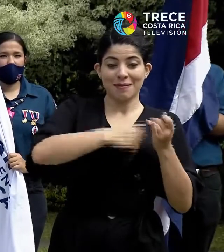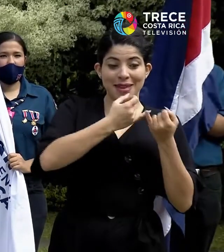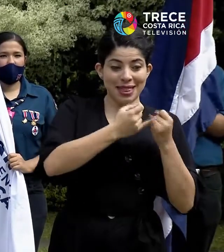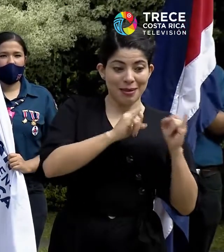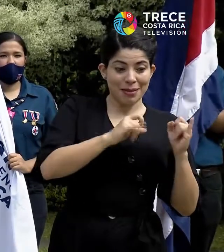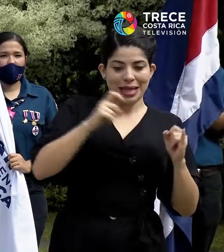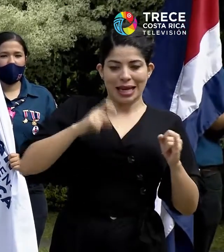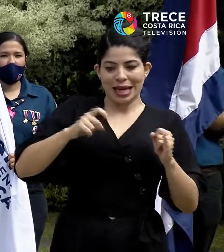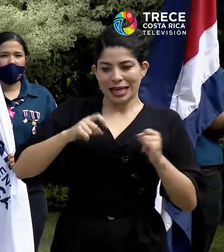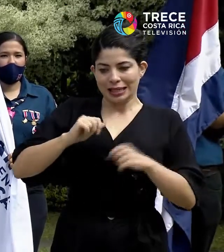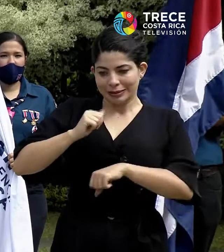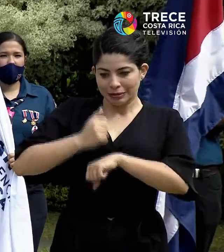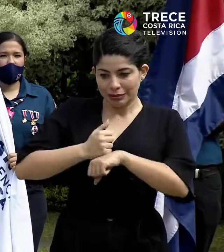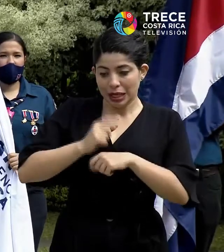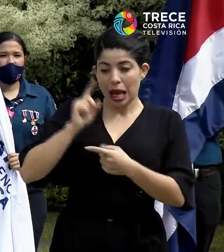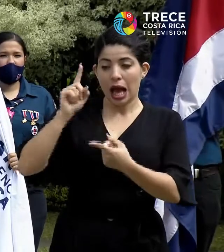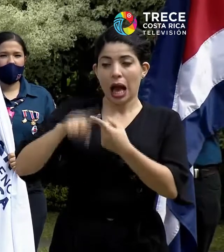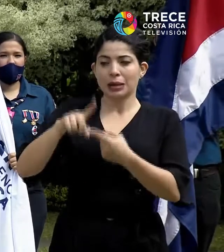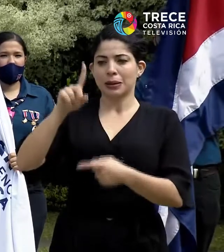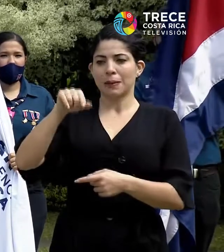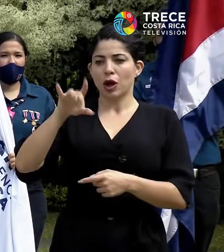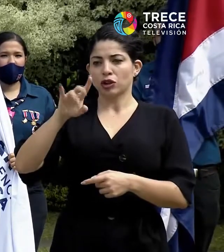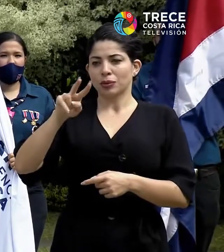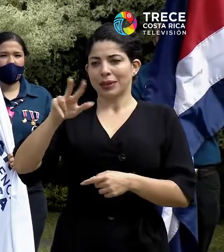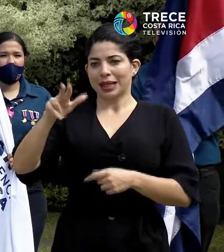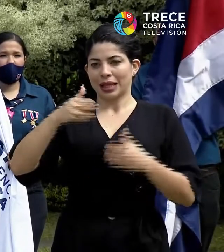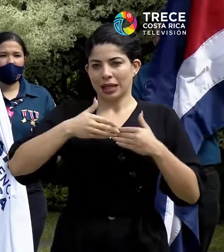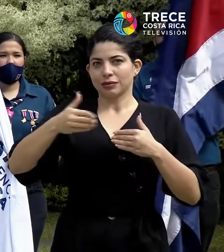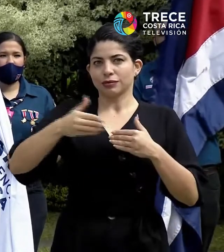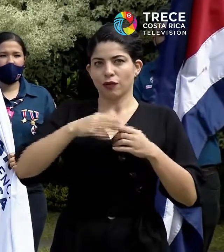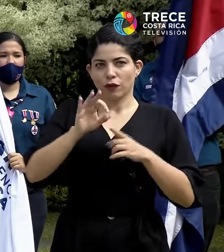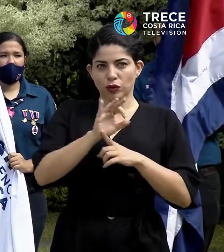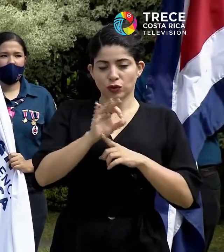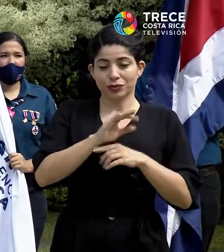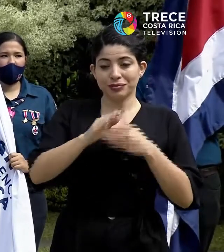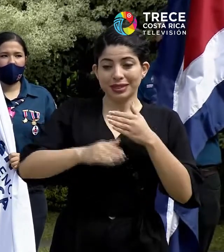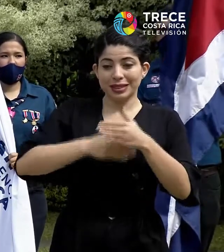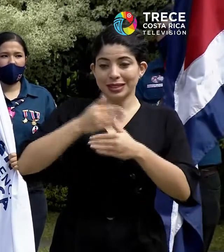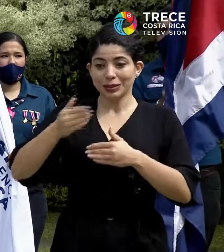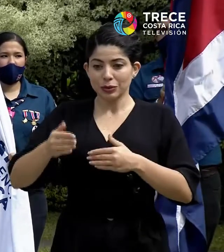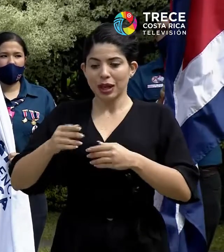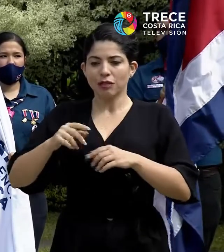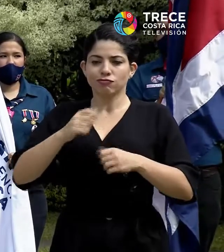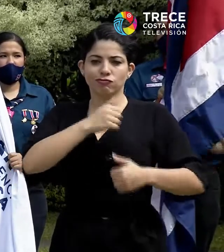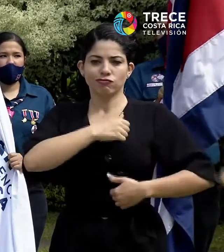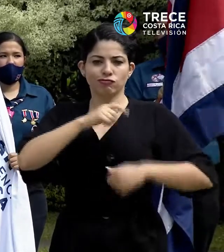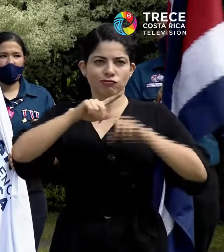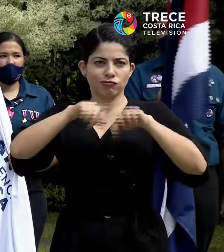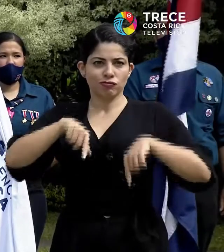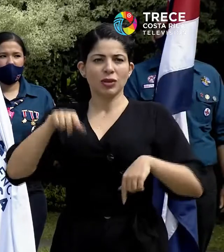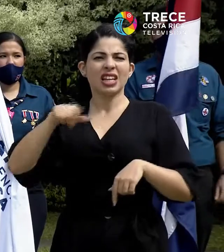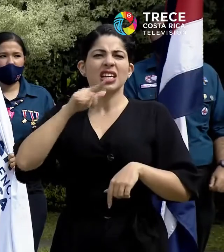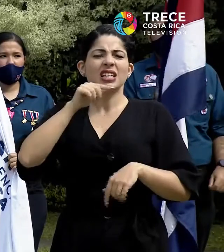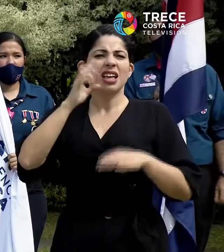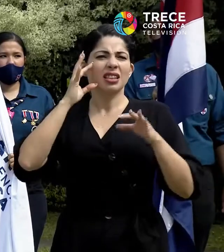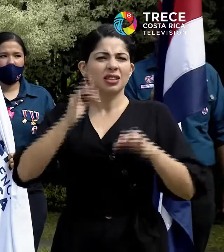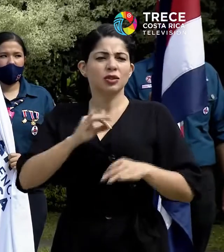como acuerdo hasta 1823, la abolición del ejército, decisión de la Junta Fundadora de la Segunda